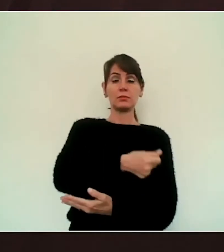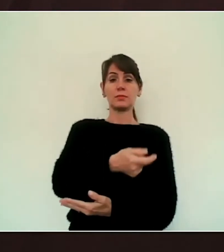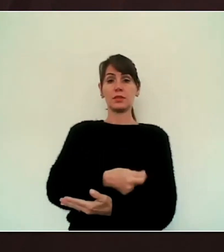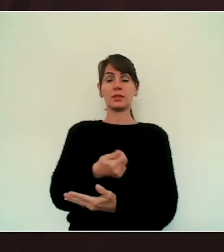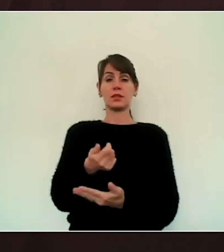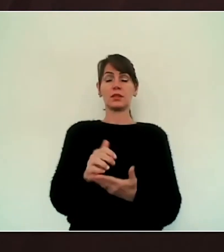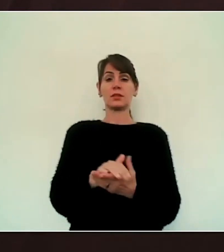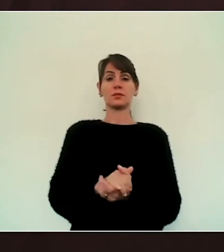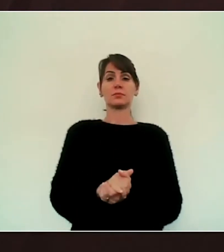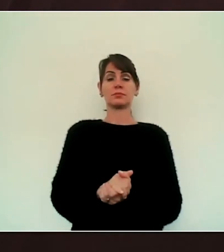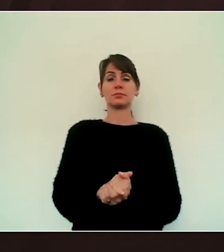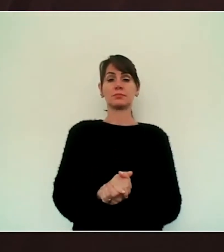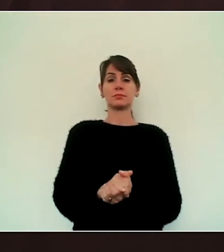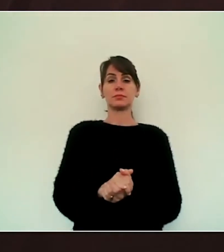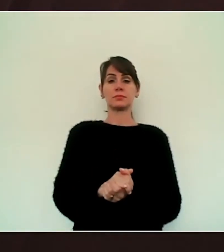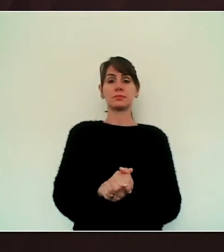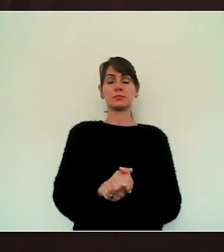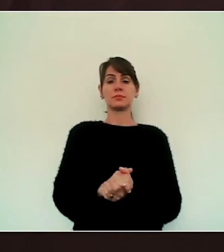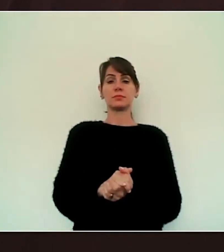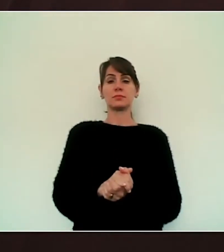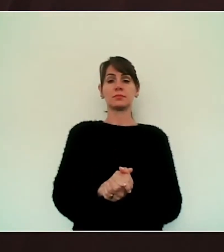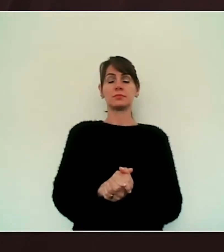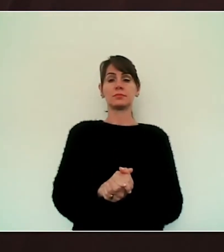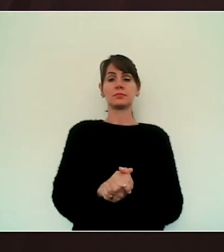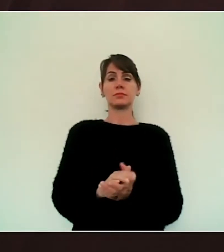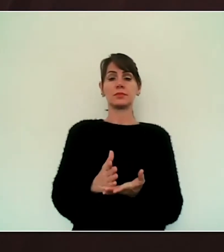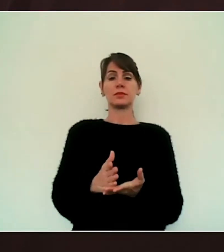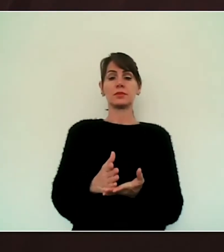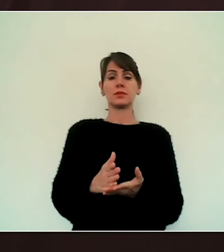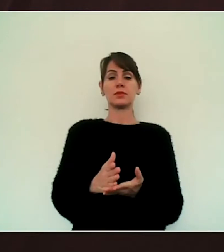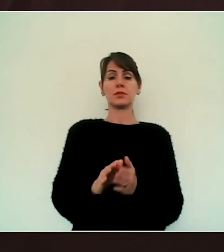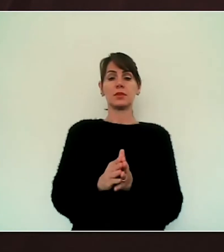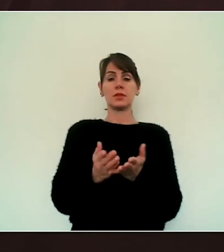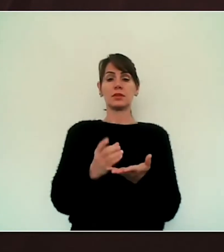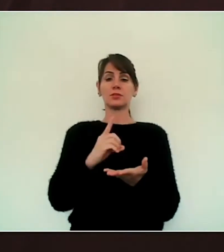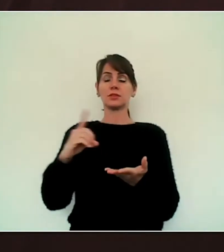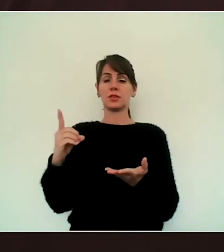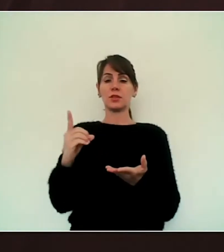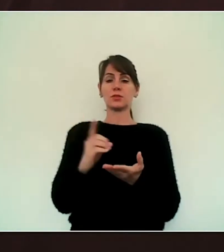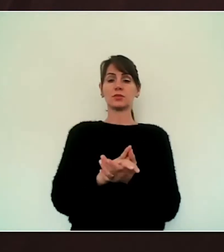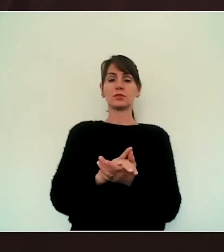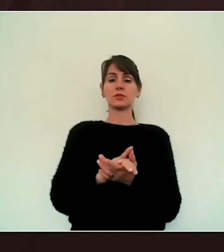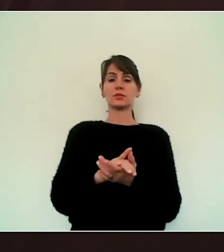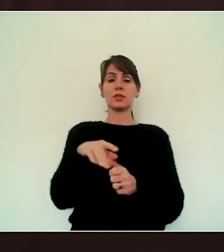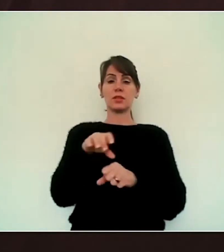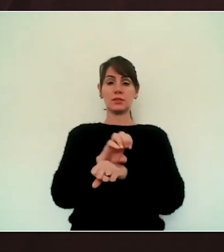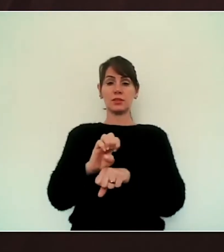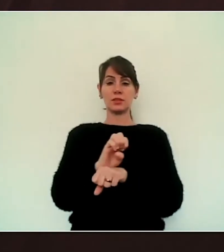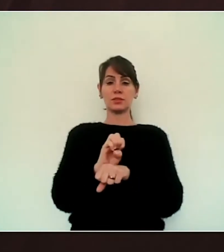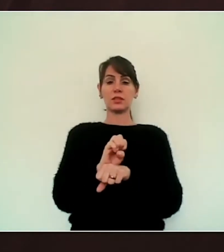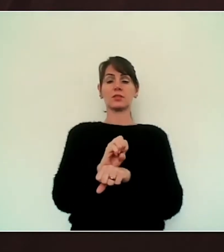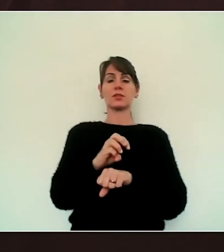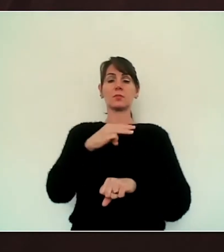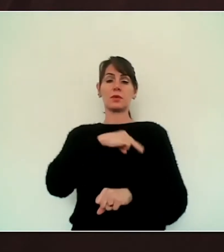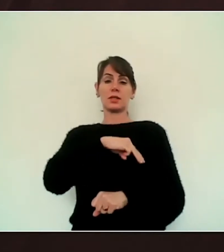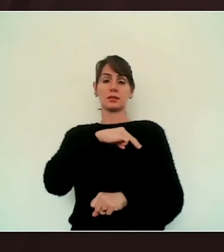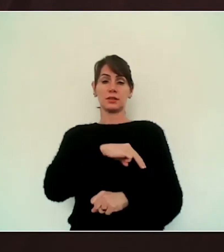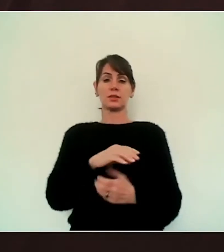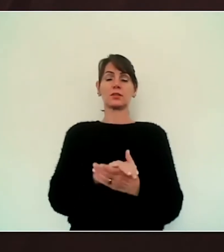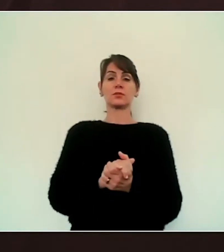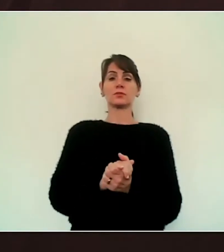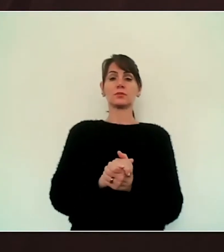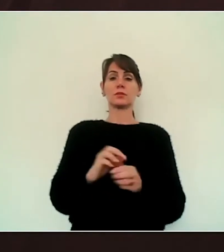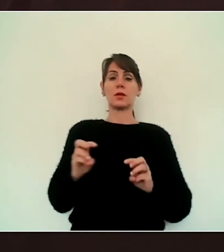de cada evangelho, evangelho de Mateus, Marcos, Lucas, o Senhor vem incumbir-nos para pregar o evangelho.